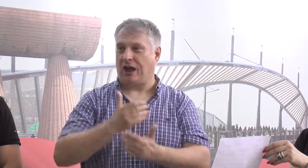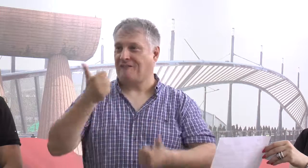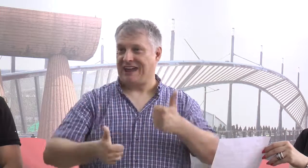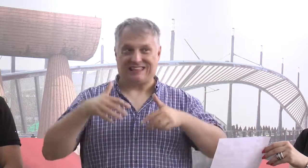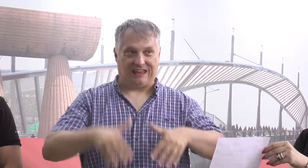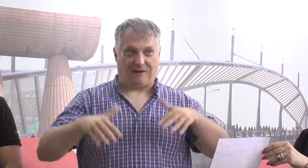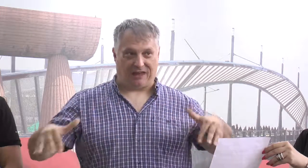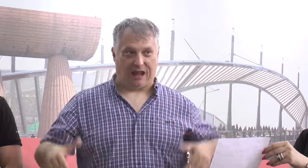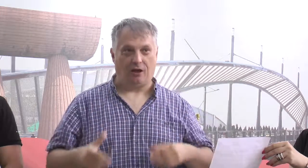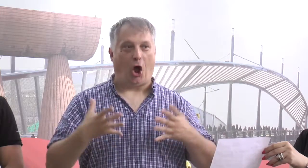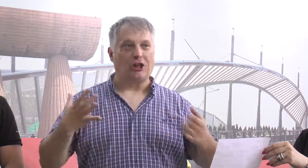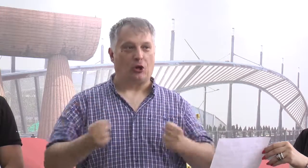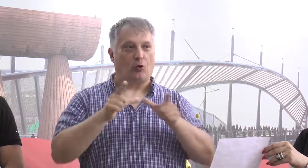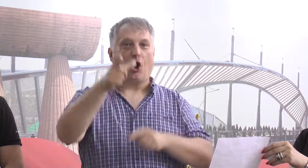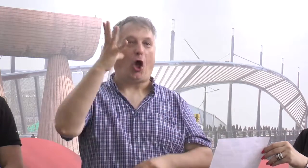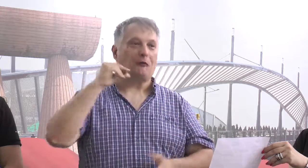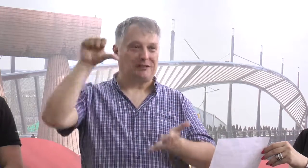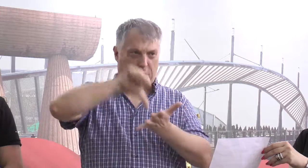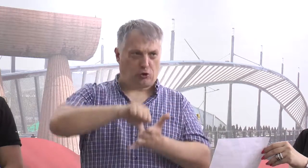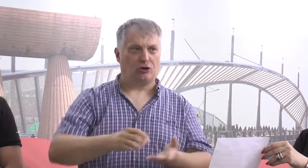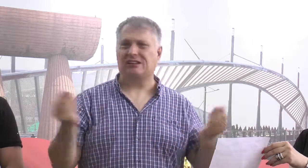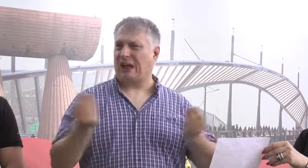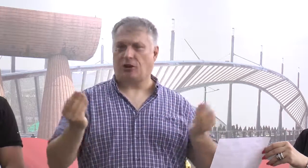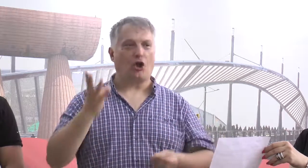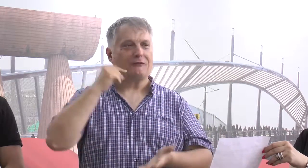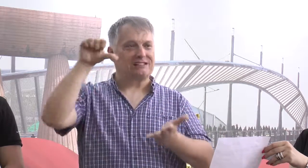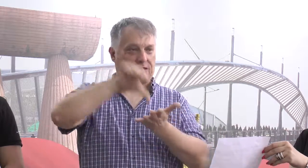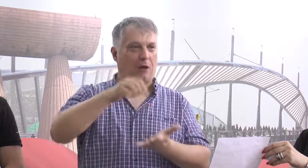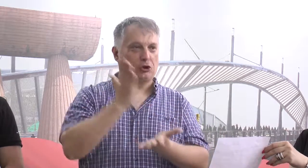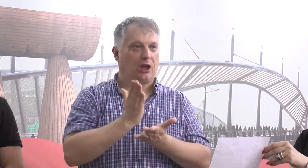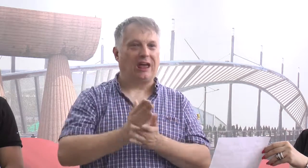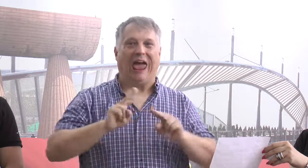da bi i čak mi imamo sledeću